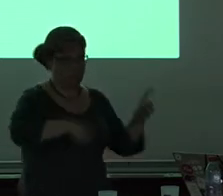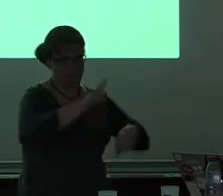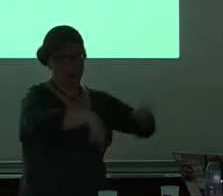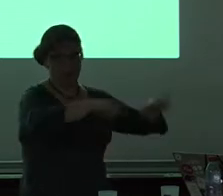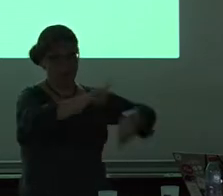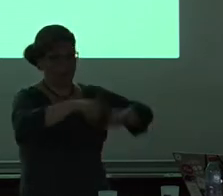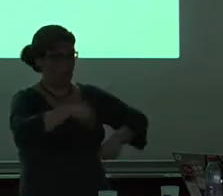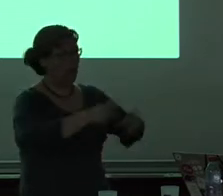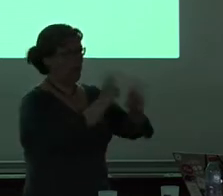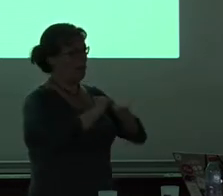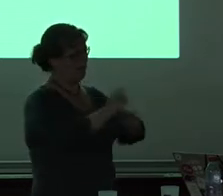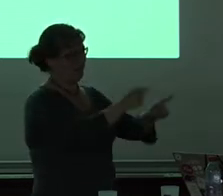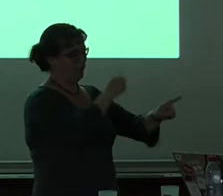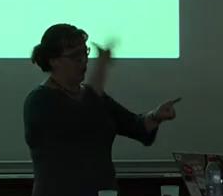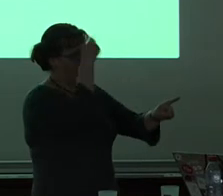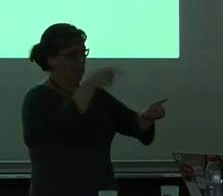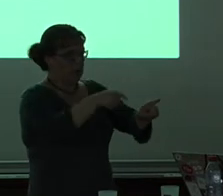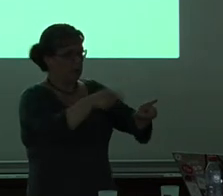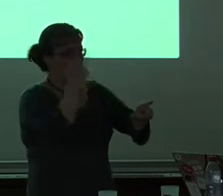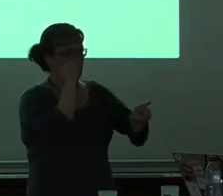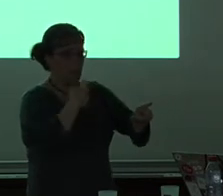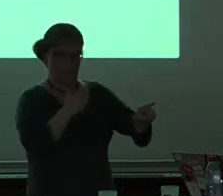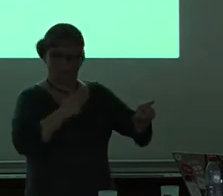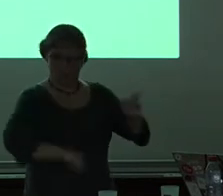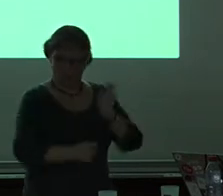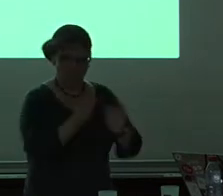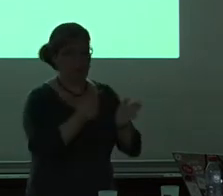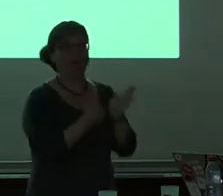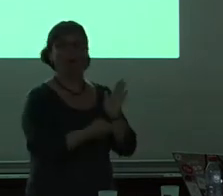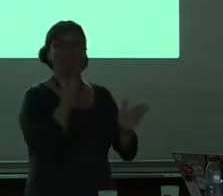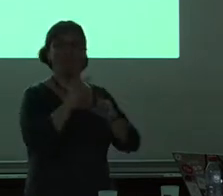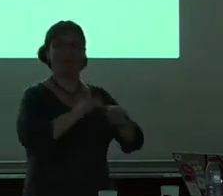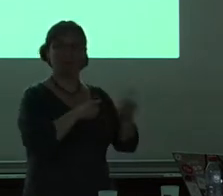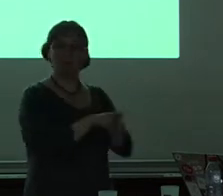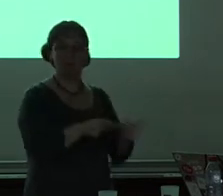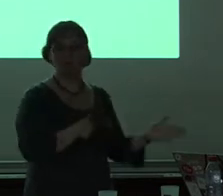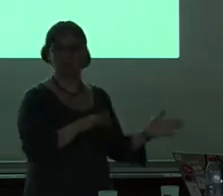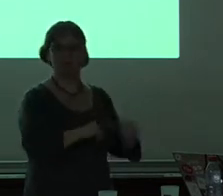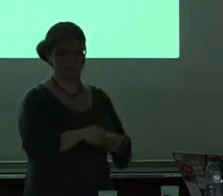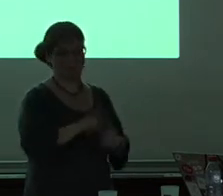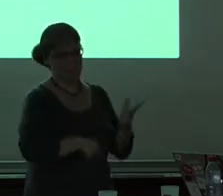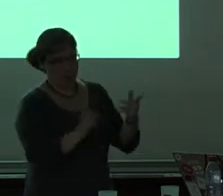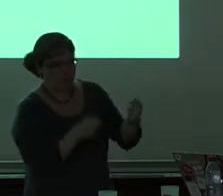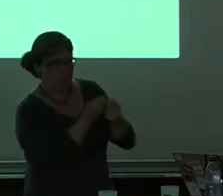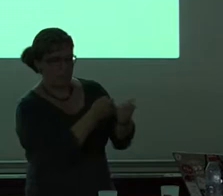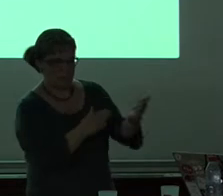que moi j'aurais aimé qu'on me les explique, mais aussi d'une autre manière pour répondre aux questions éventuelles.